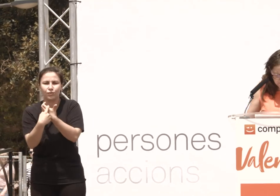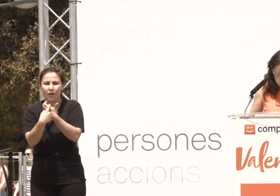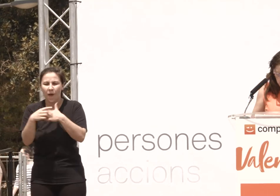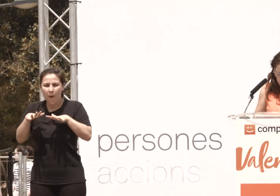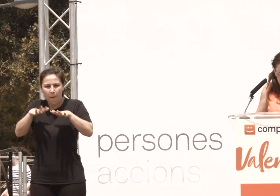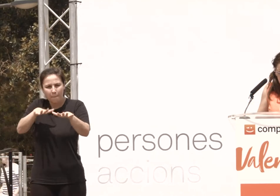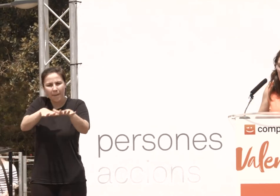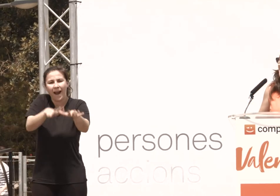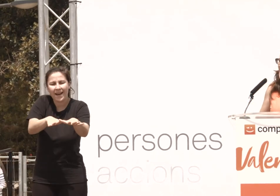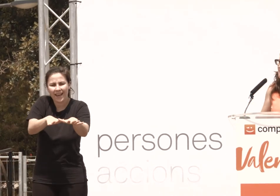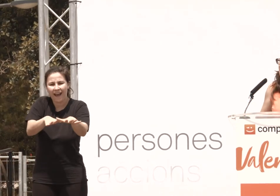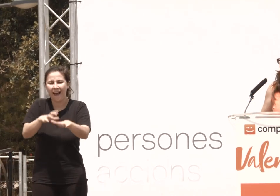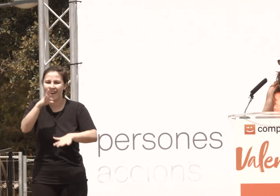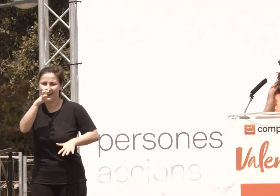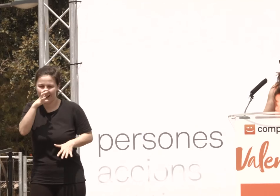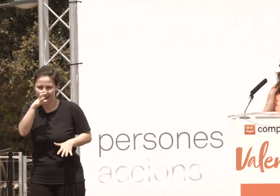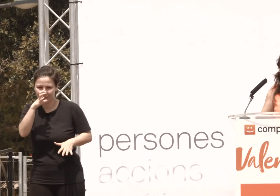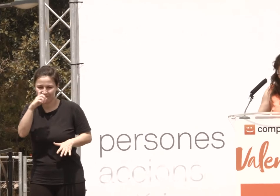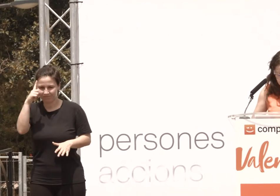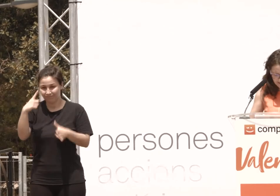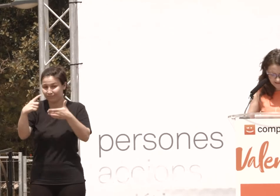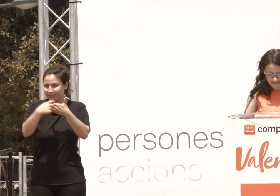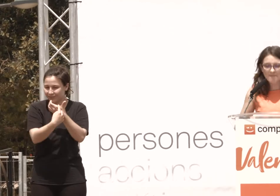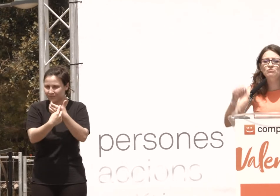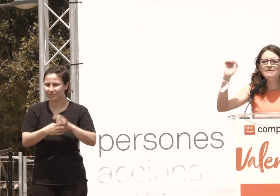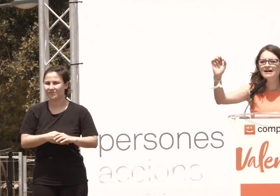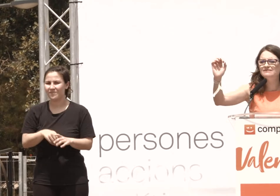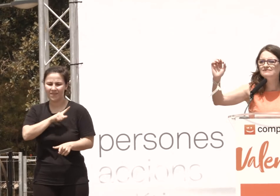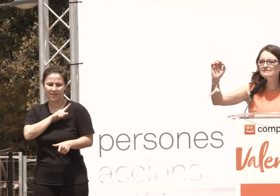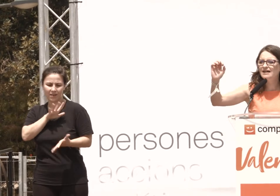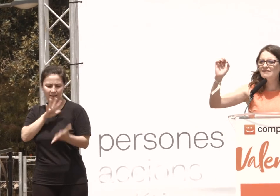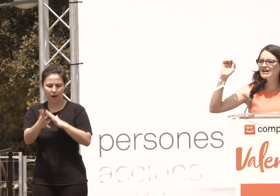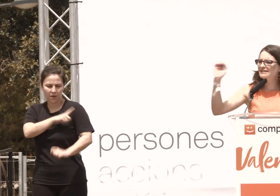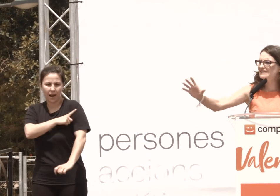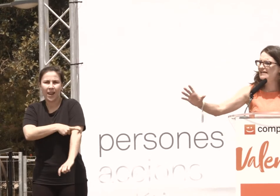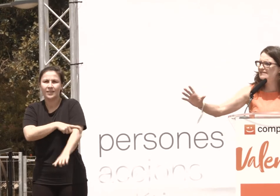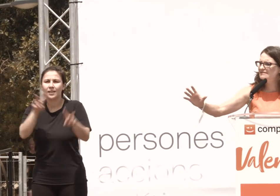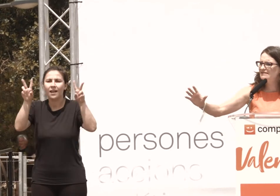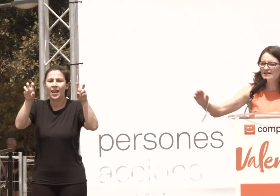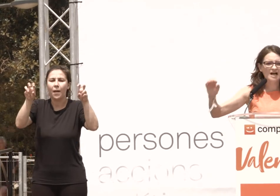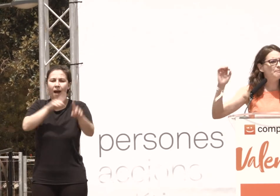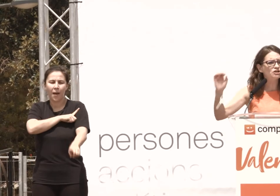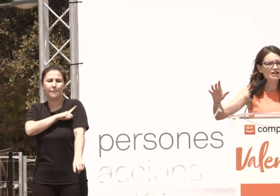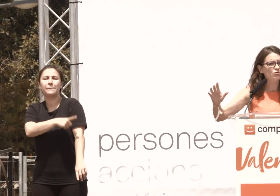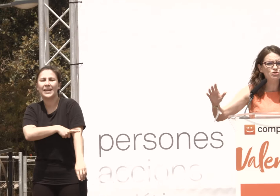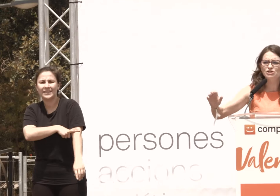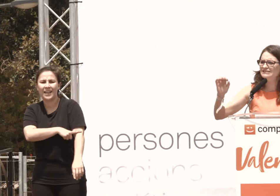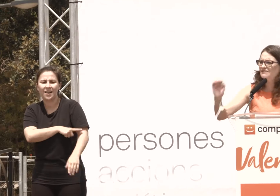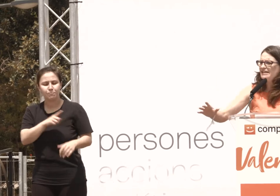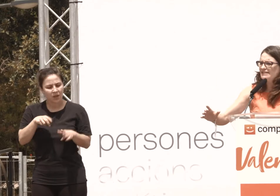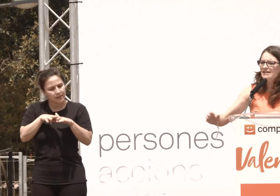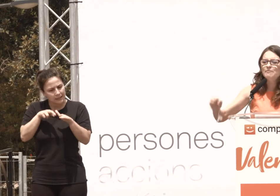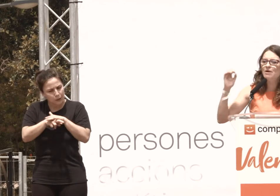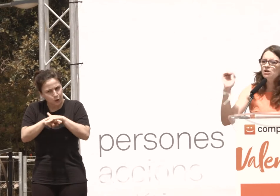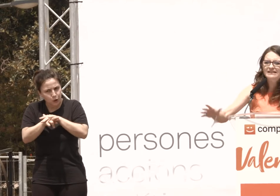taronja. Treballàrem del canvi de valent, amb un lema, amb valentia, amb pocs recursos, és